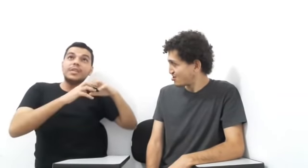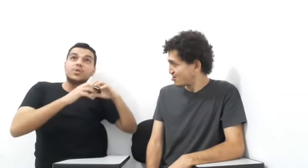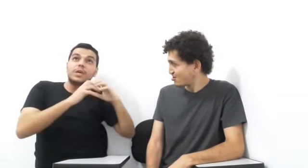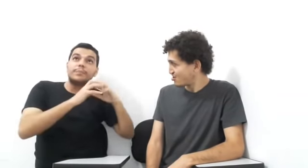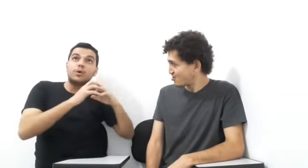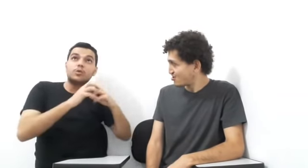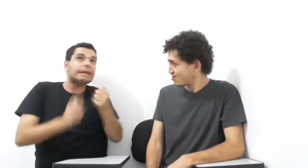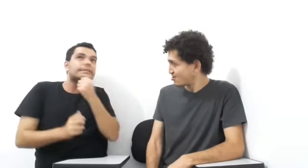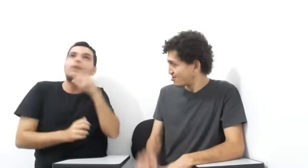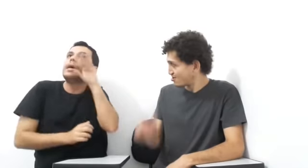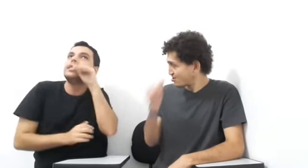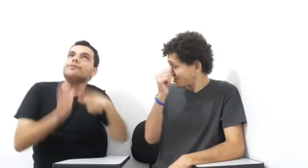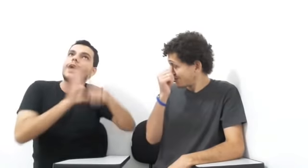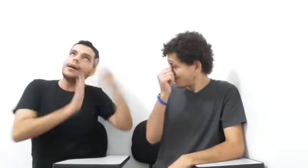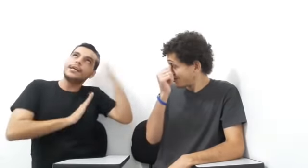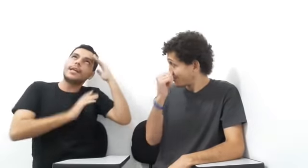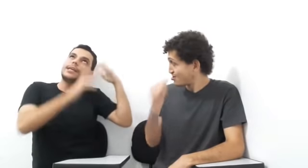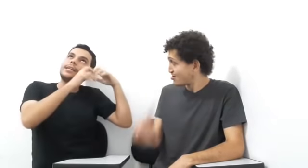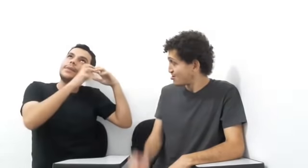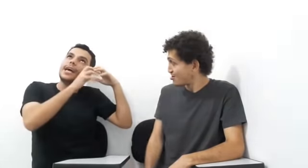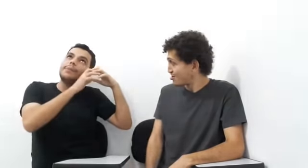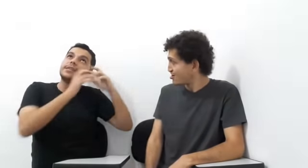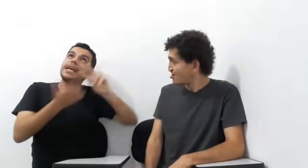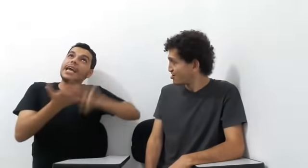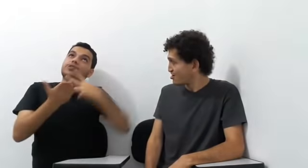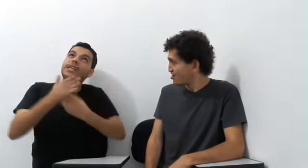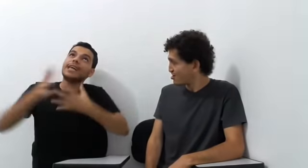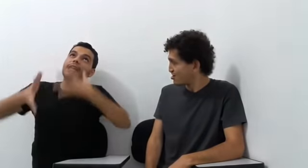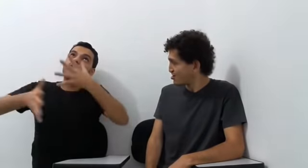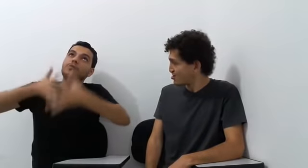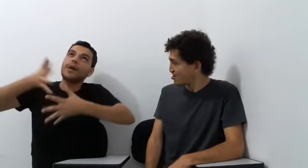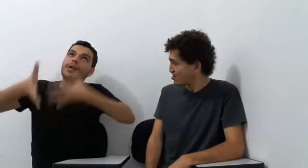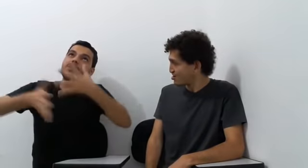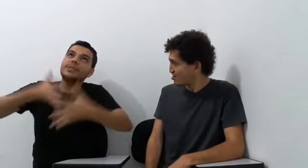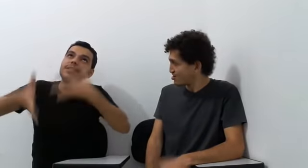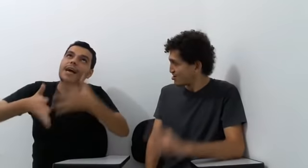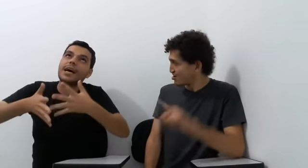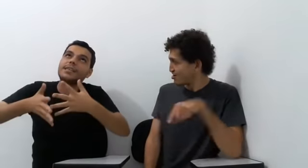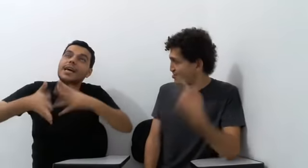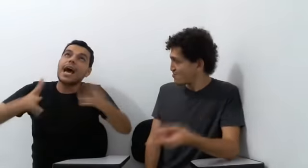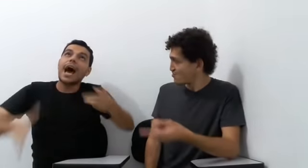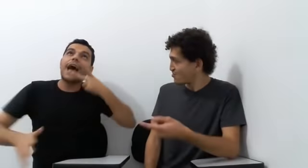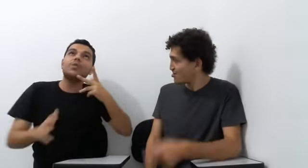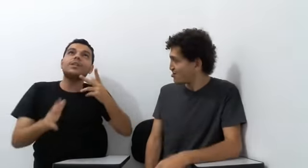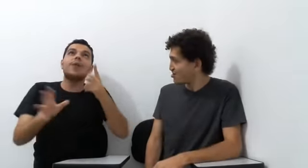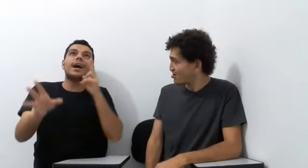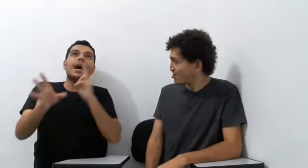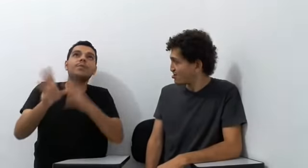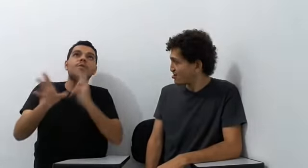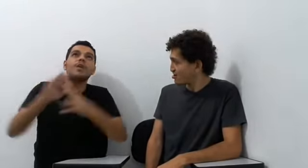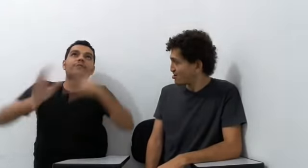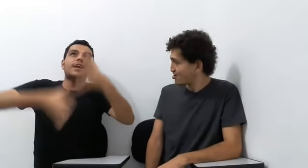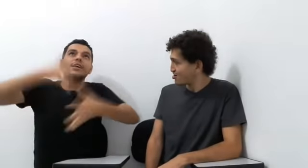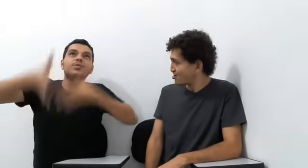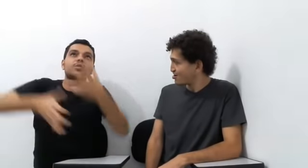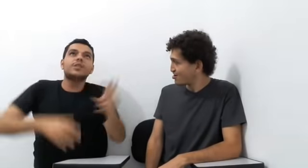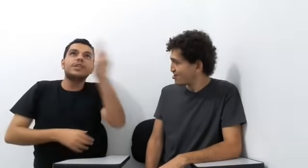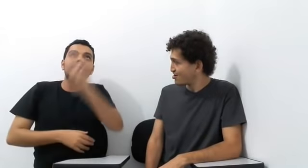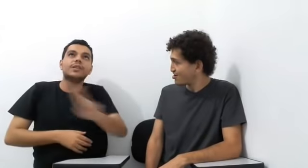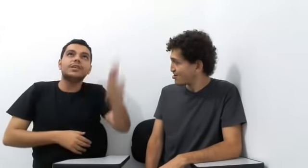em português, eu ainda não falei, está aqui na minha cabeça. Eu já traduzo para a língua de sinais. Aí quando eu acabo falando, usando língua de